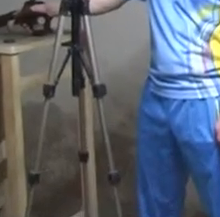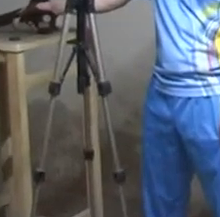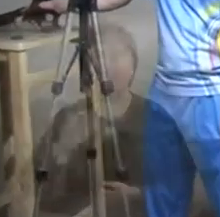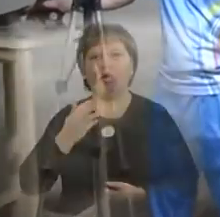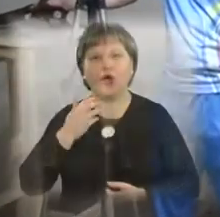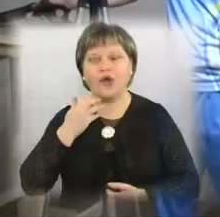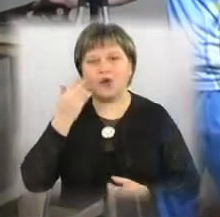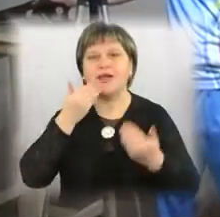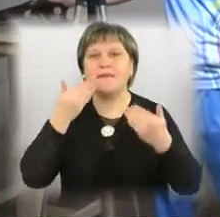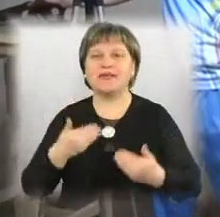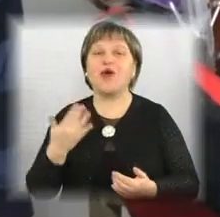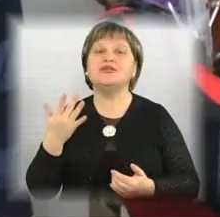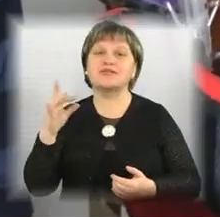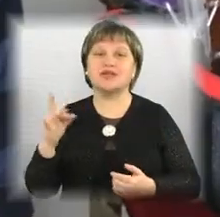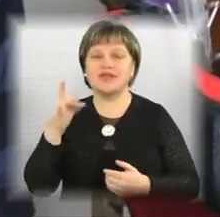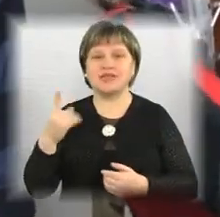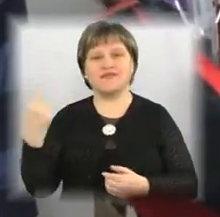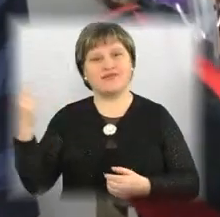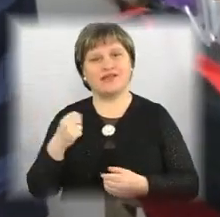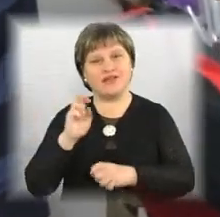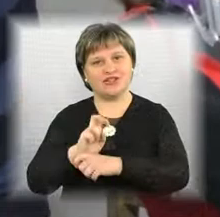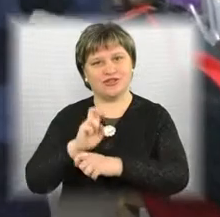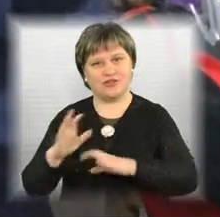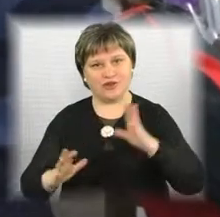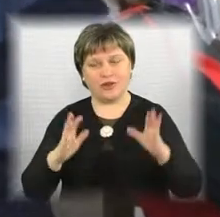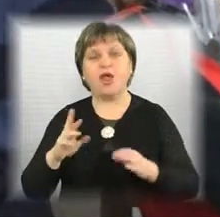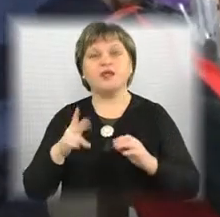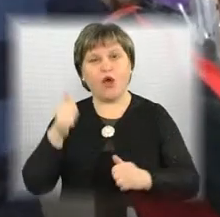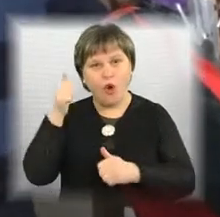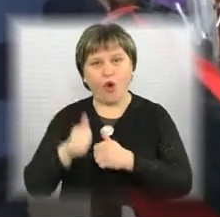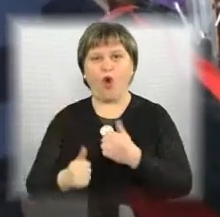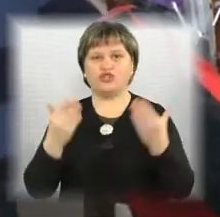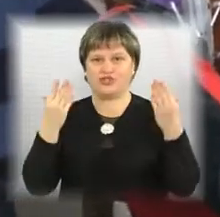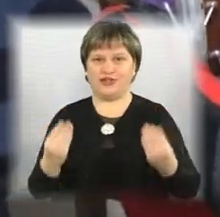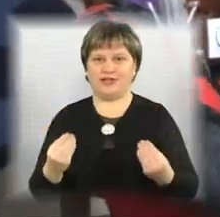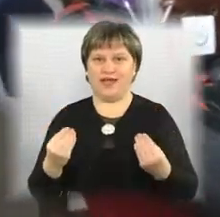Коли питають, а скільки раз на тиждень ви тренуєтеся, да, як скільки? Кожен